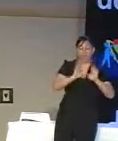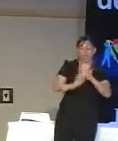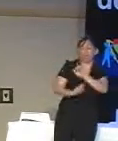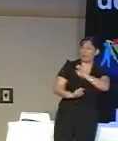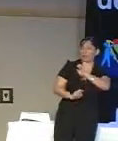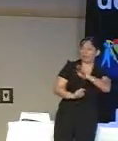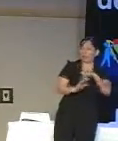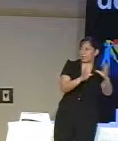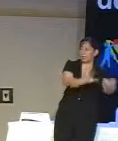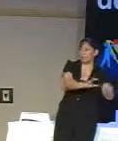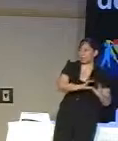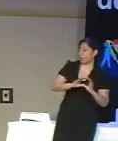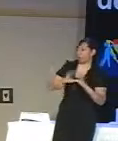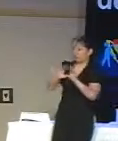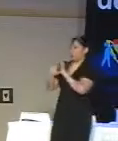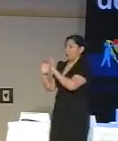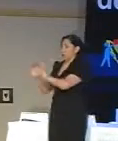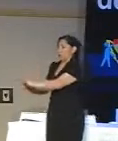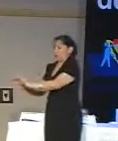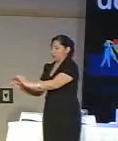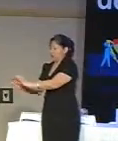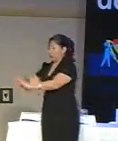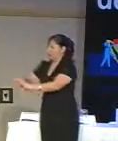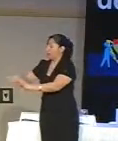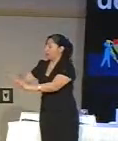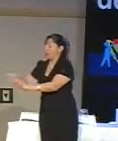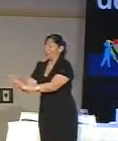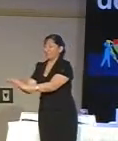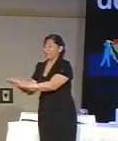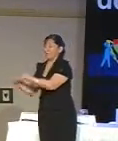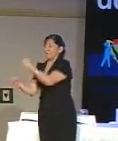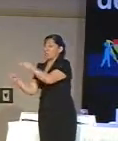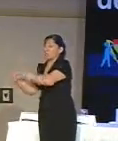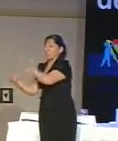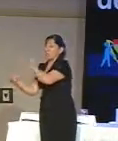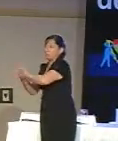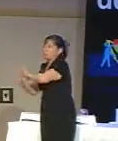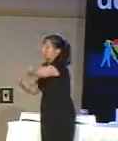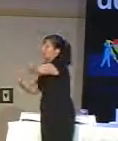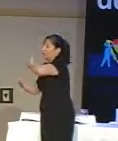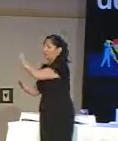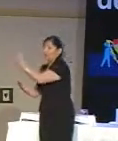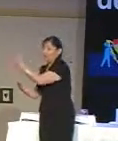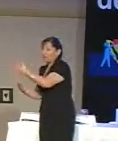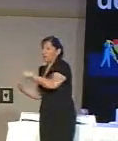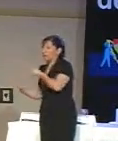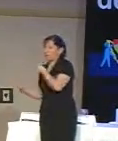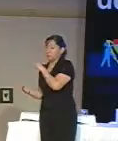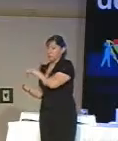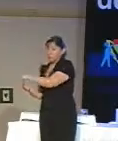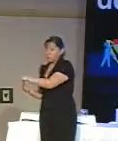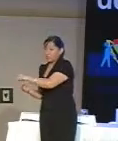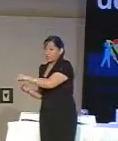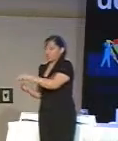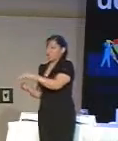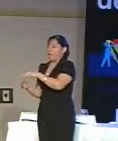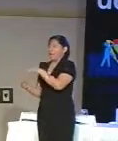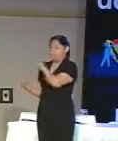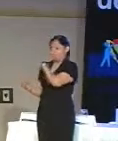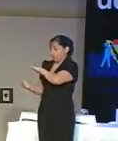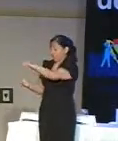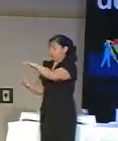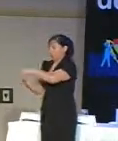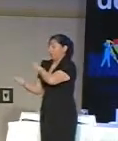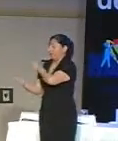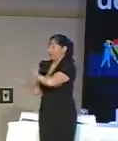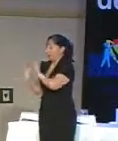hay algo costoso en un hospital, no es ni siquiera la unidad de cuidados intensivos de adultos, es la unidad de